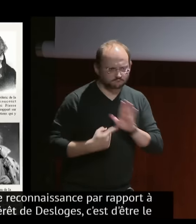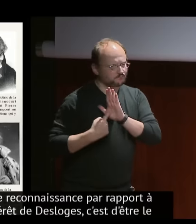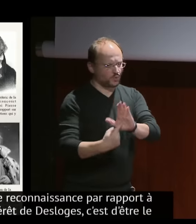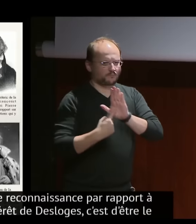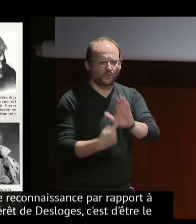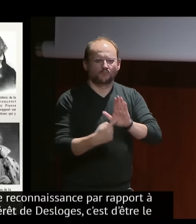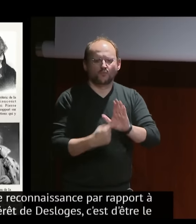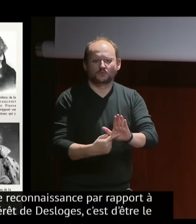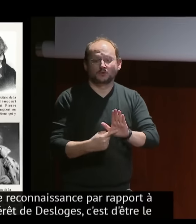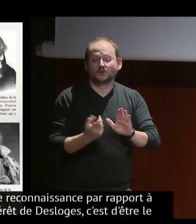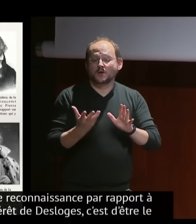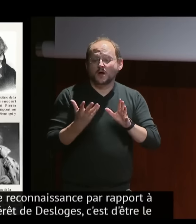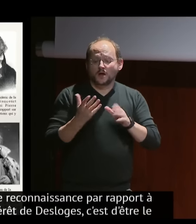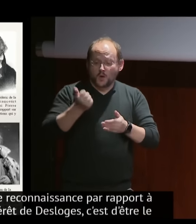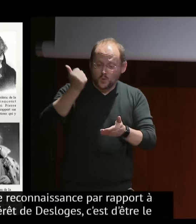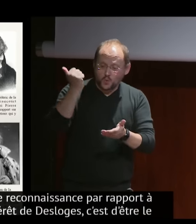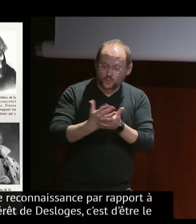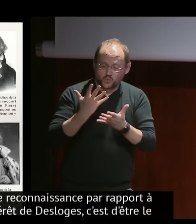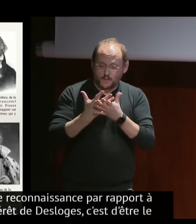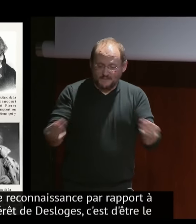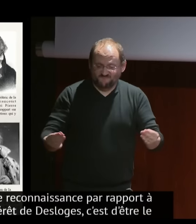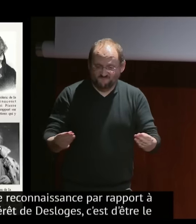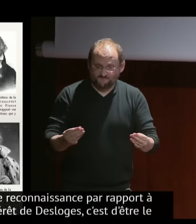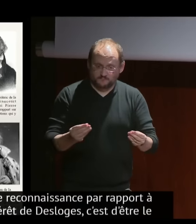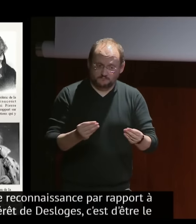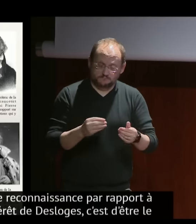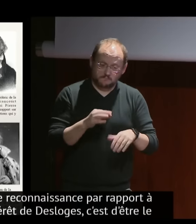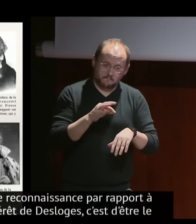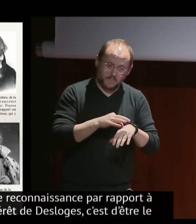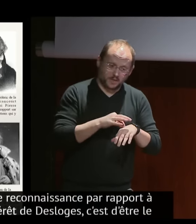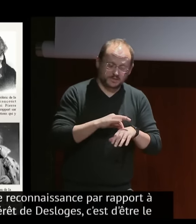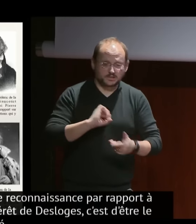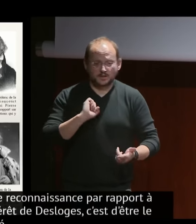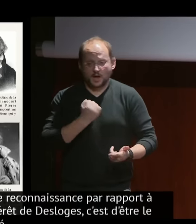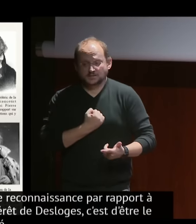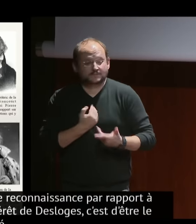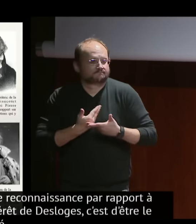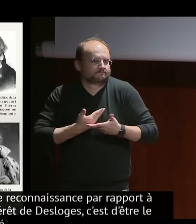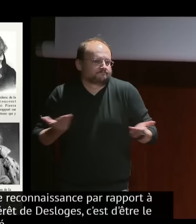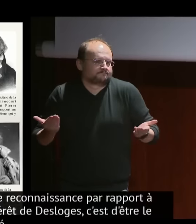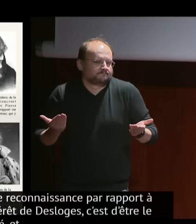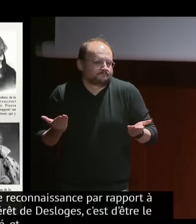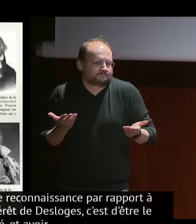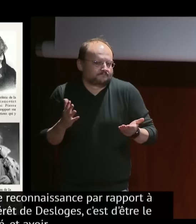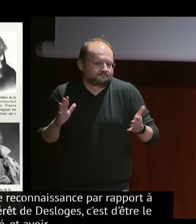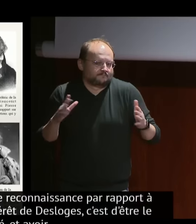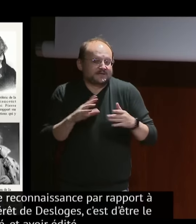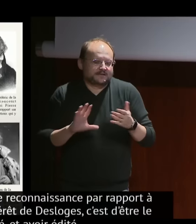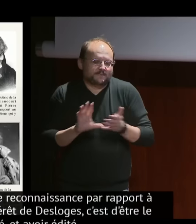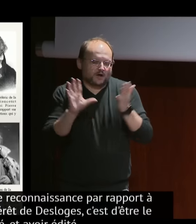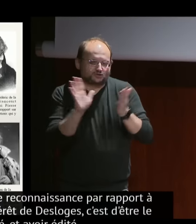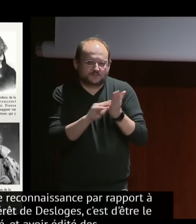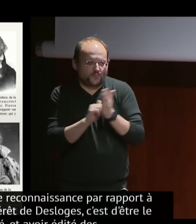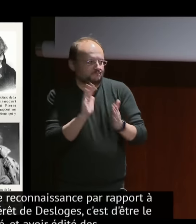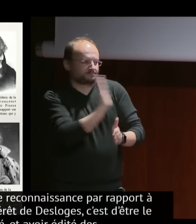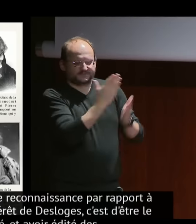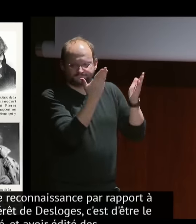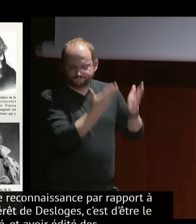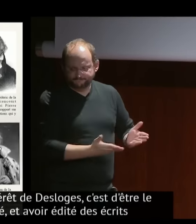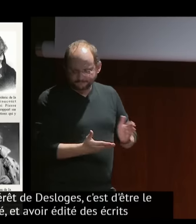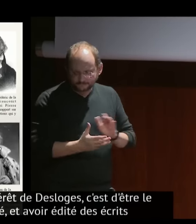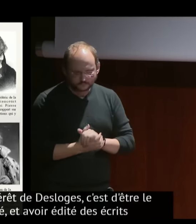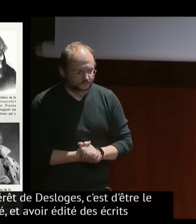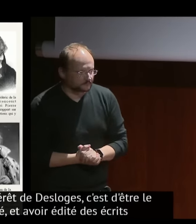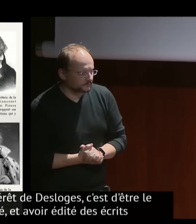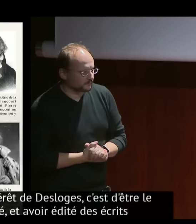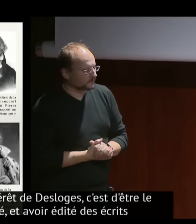politiques à une période où ce n'était pas forcément évident de donner son avis. Donc on ne sait pas justement ce qu'il est advenu